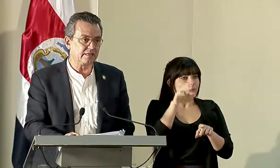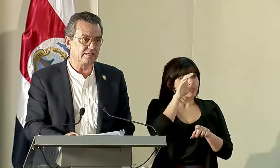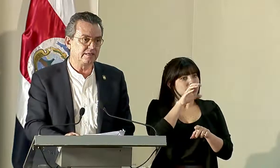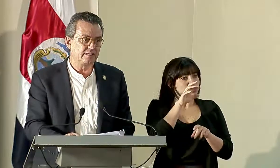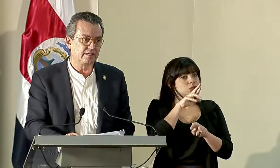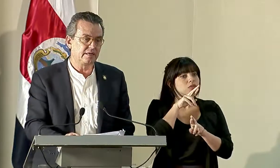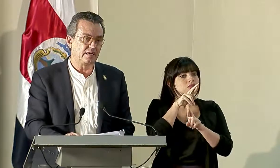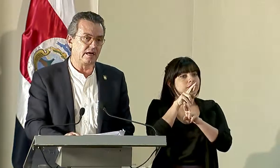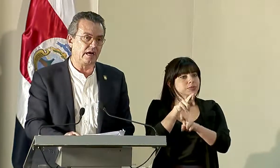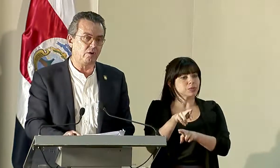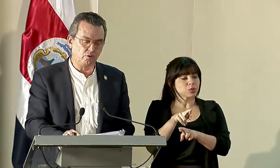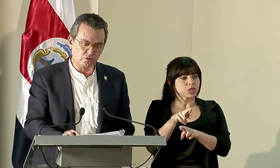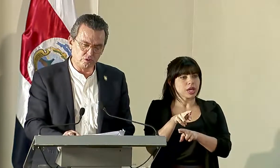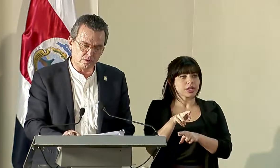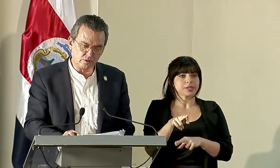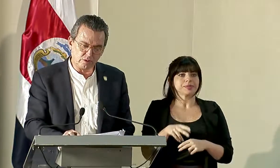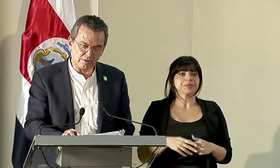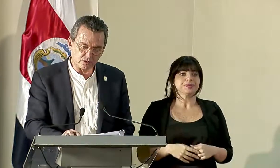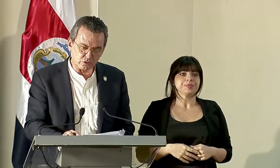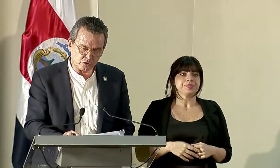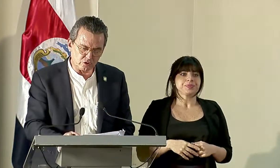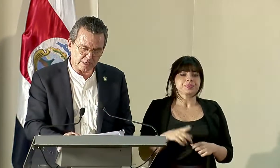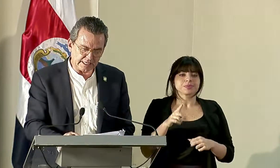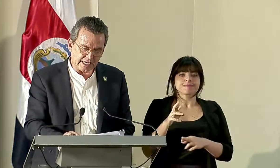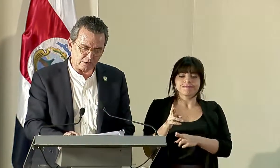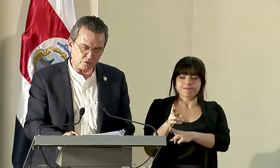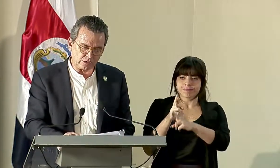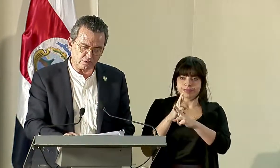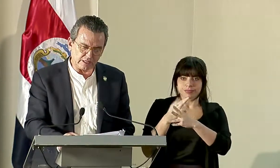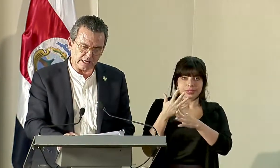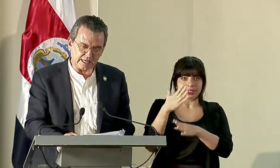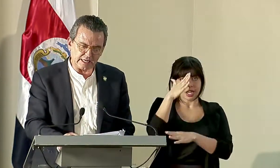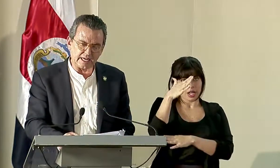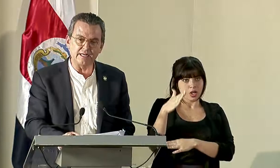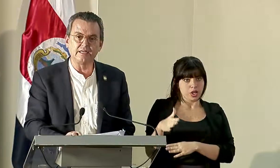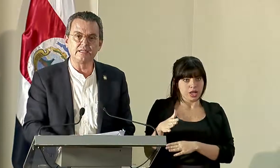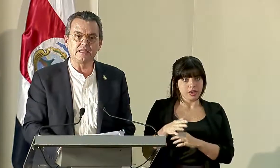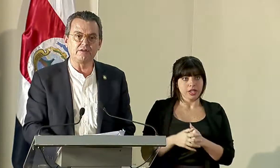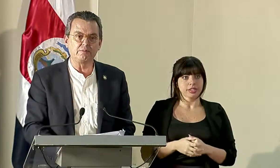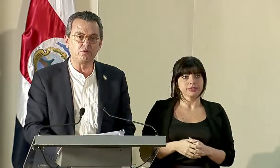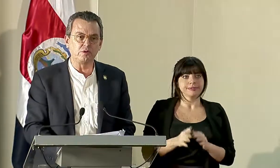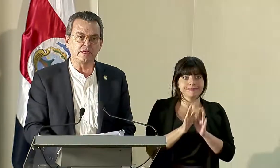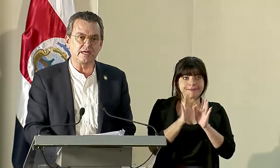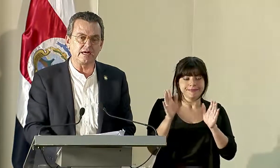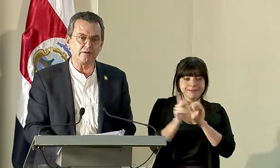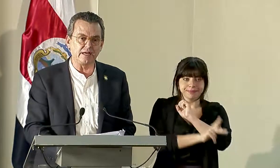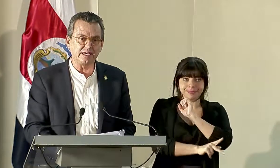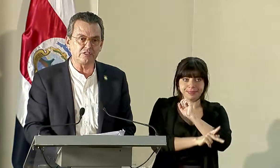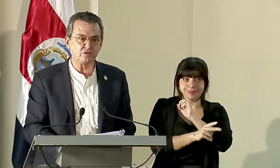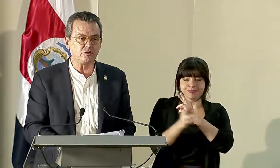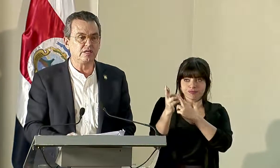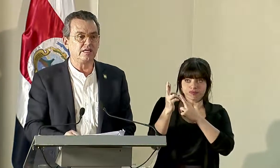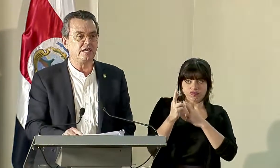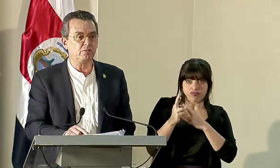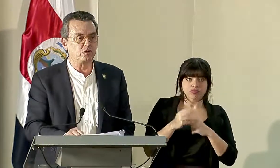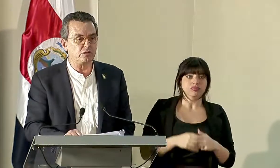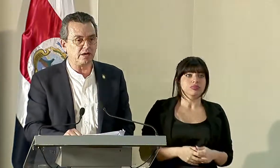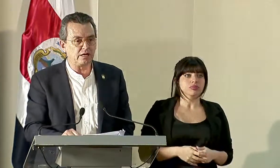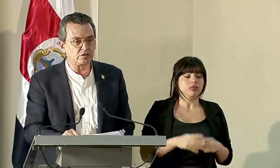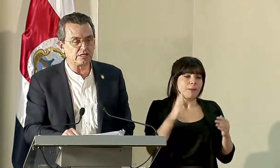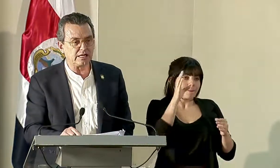también a una resolución que ya la Contraloría General de la República había hecho,